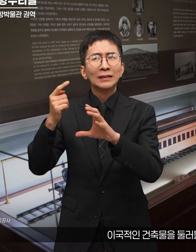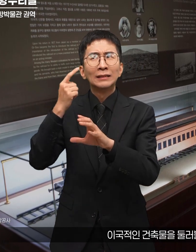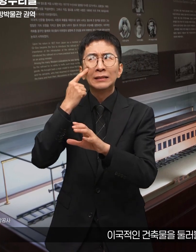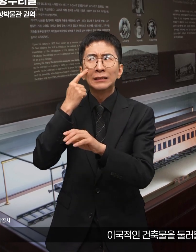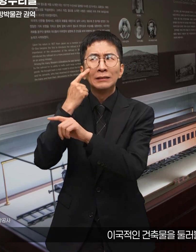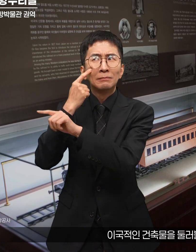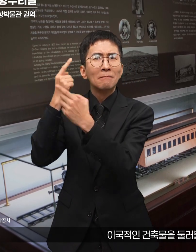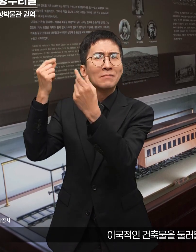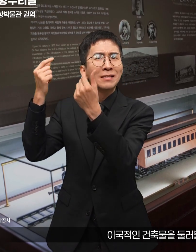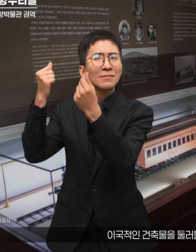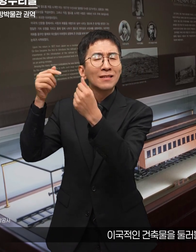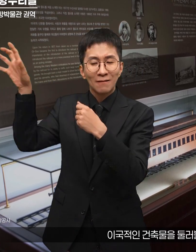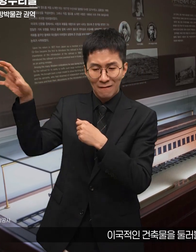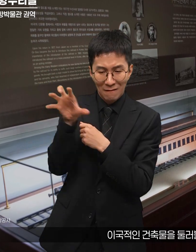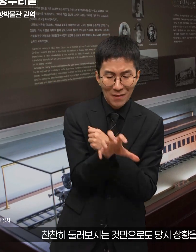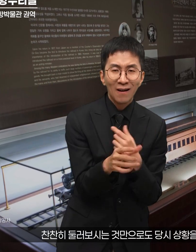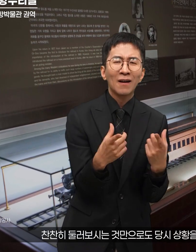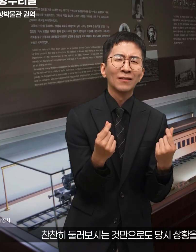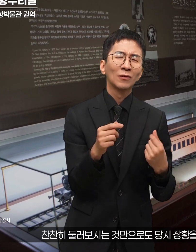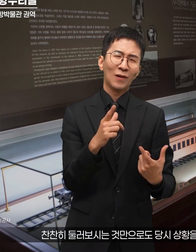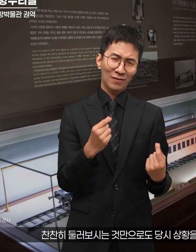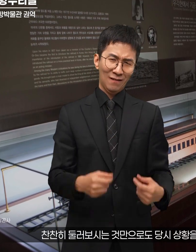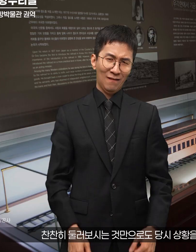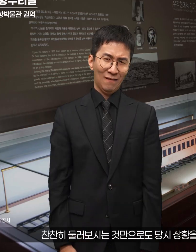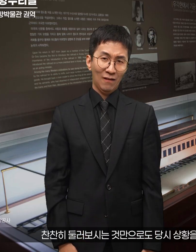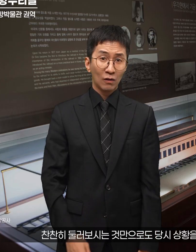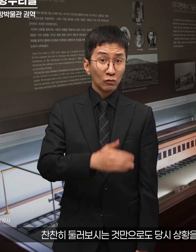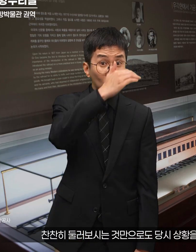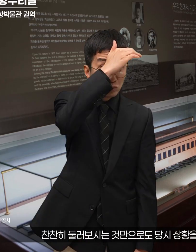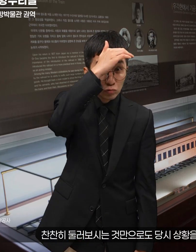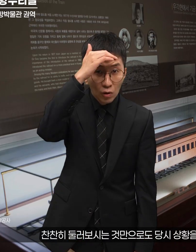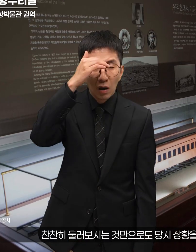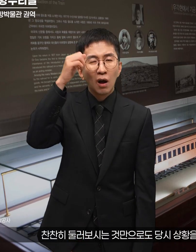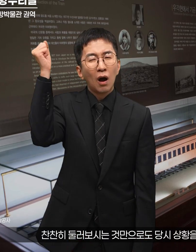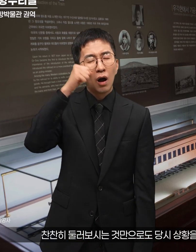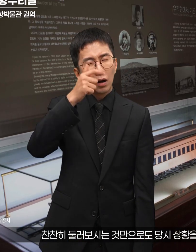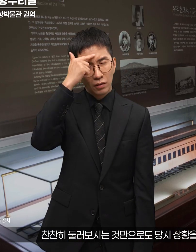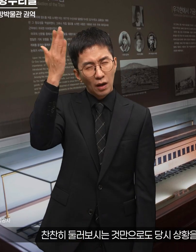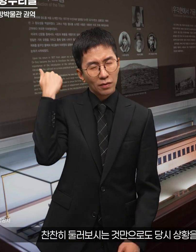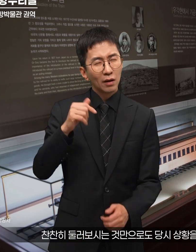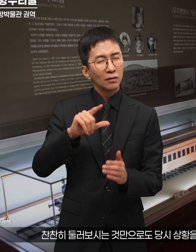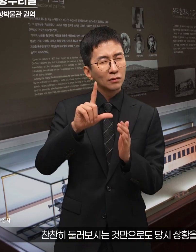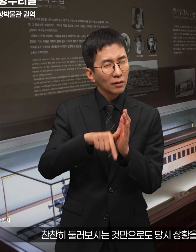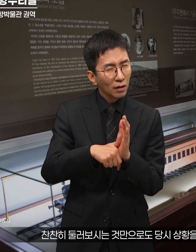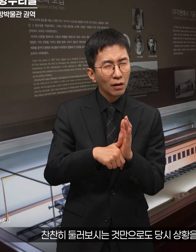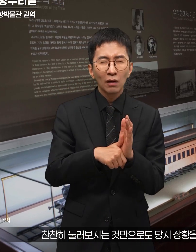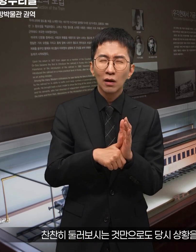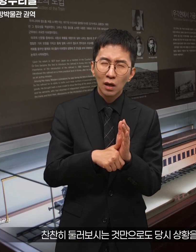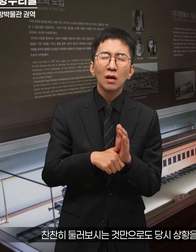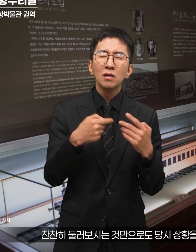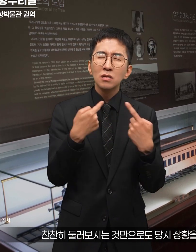수 있습니다. 찬찬히 둘러보시는 것만으로도 당시 상황을 이해하는데 큰 도움이